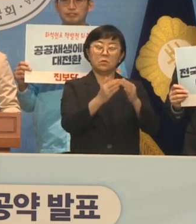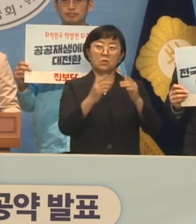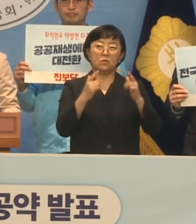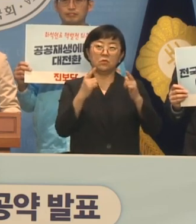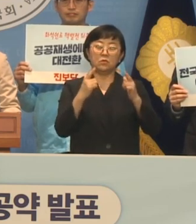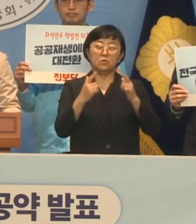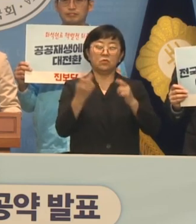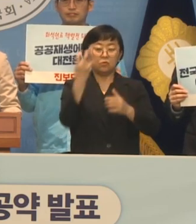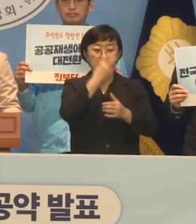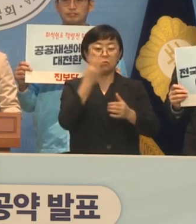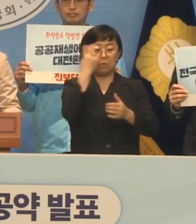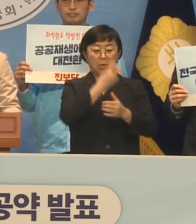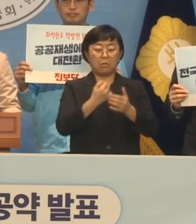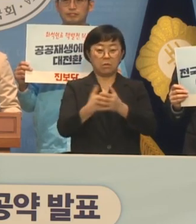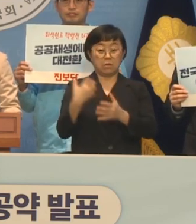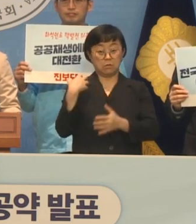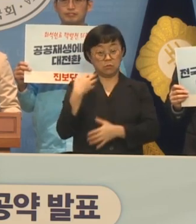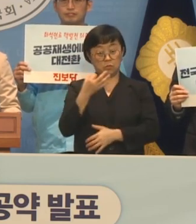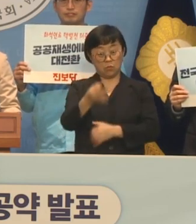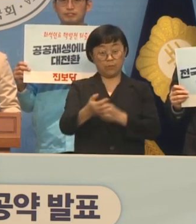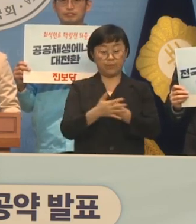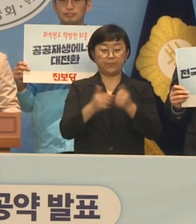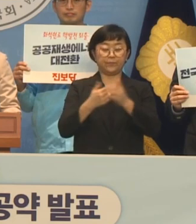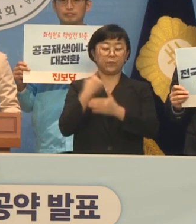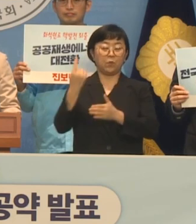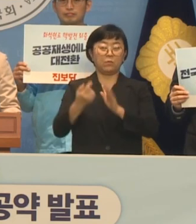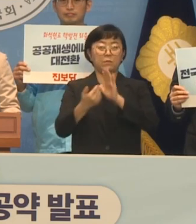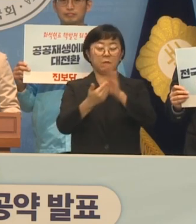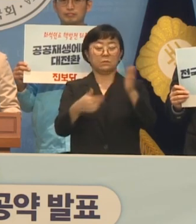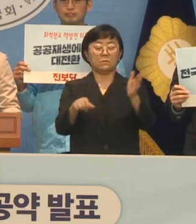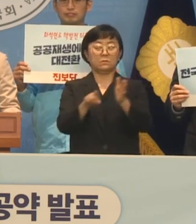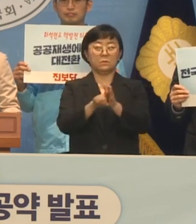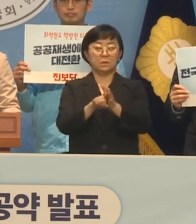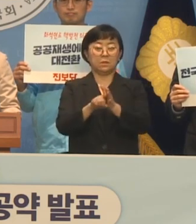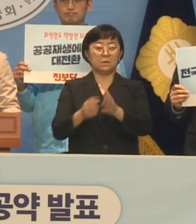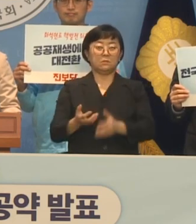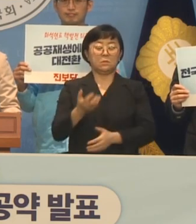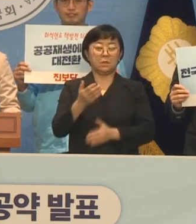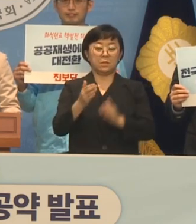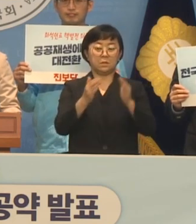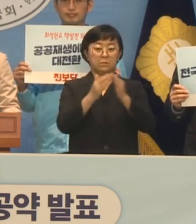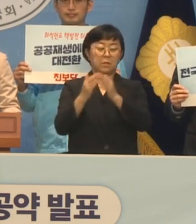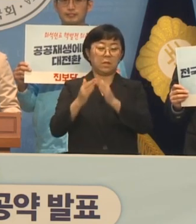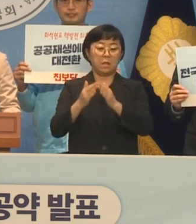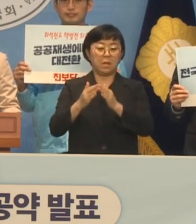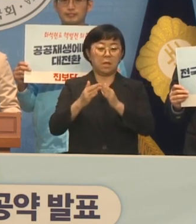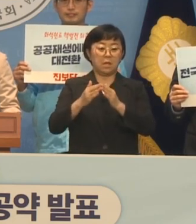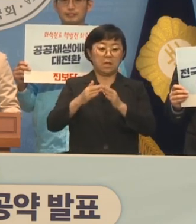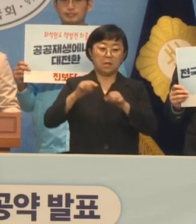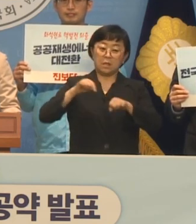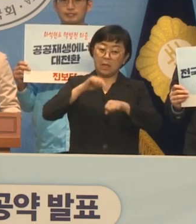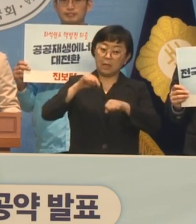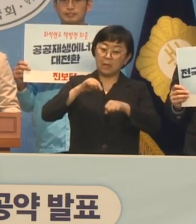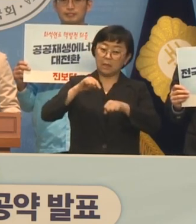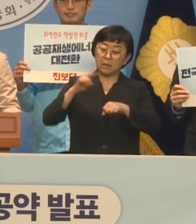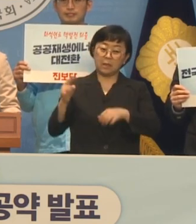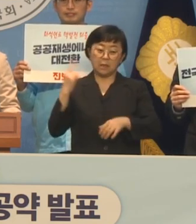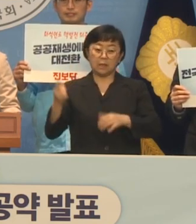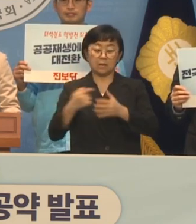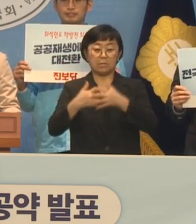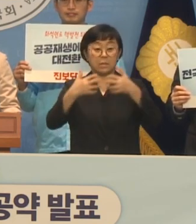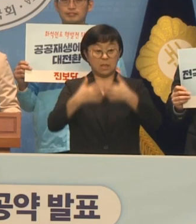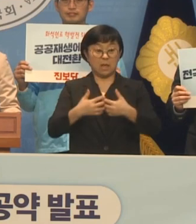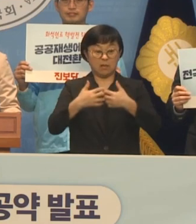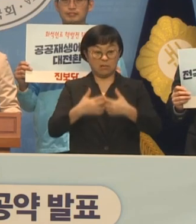의무 부과, 과도한 요금 방지를 위한 임차주택의 개별 계량기를 설치하는 등 주거